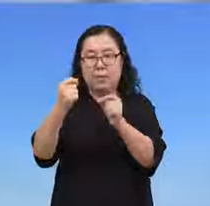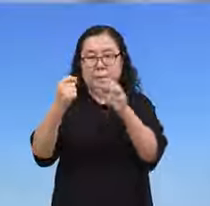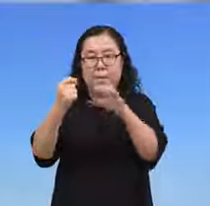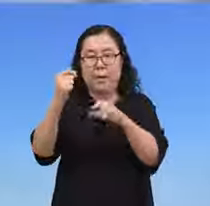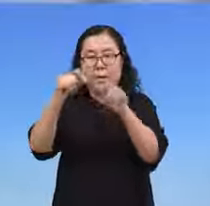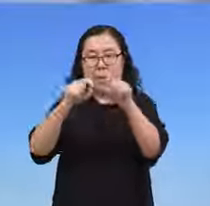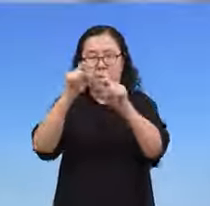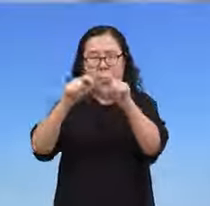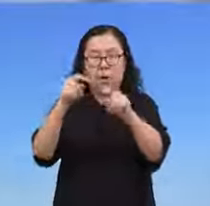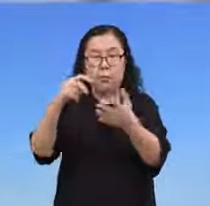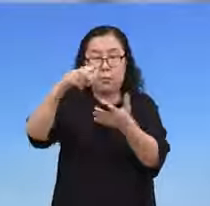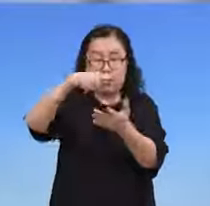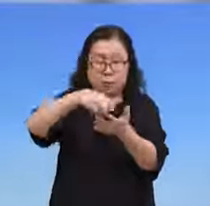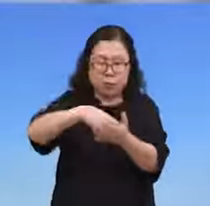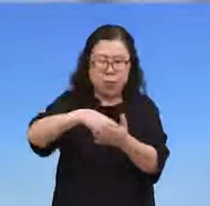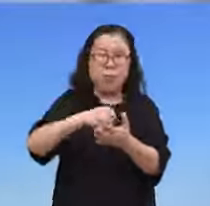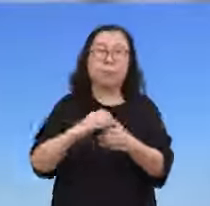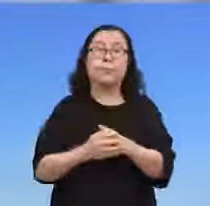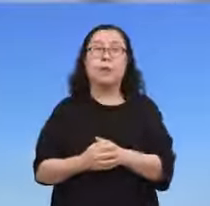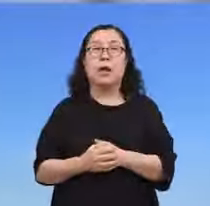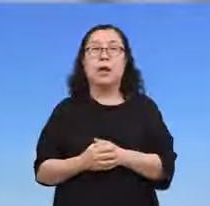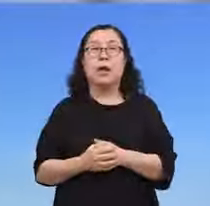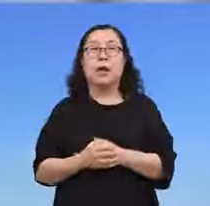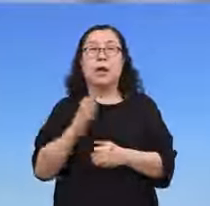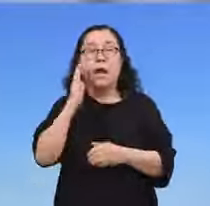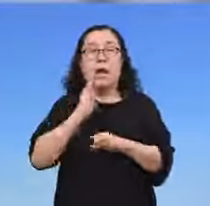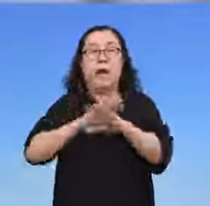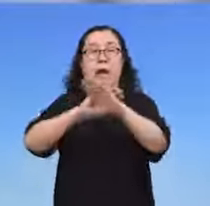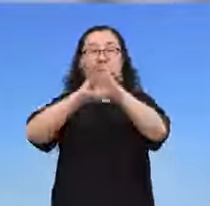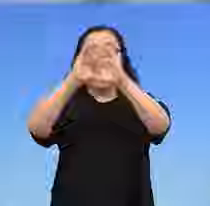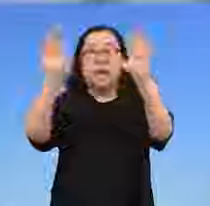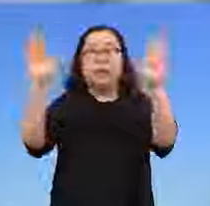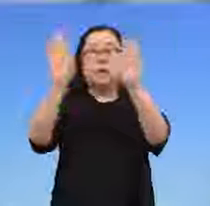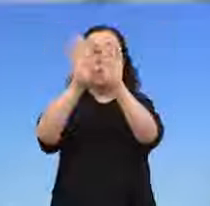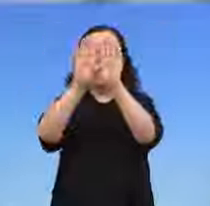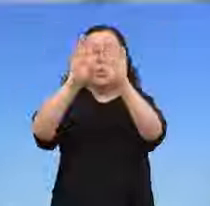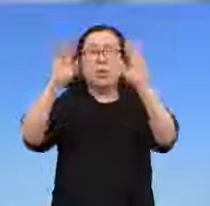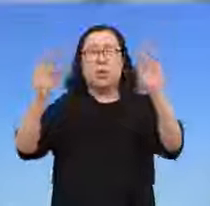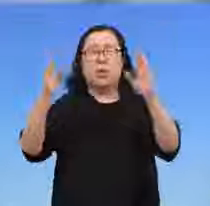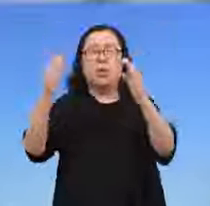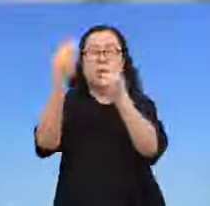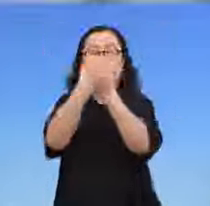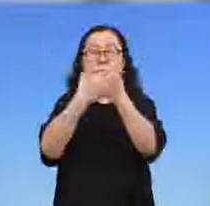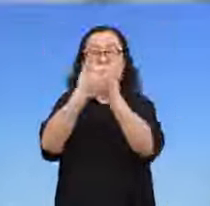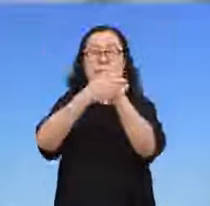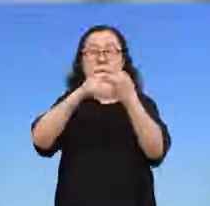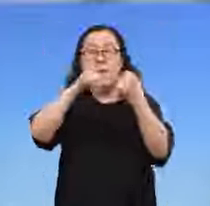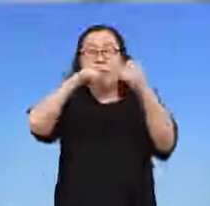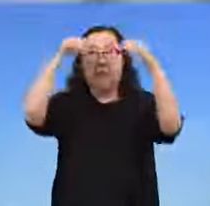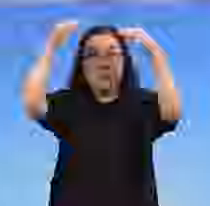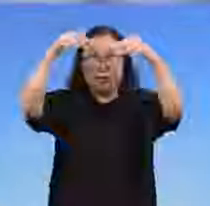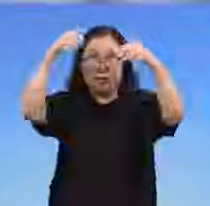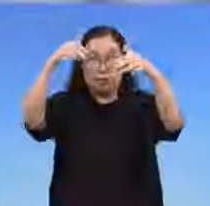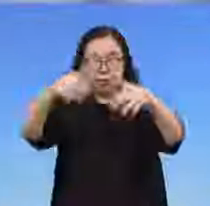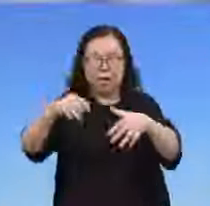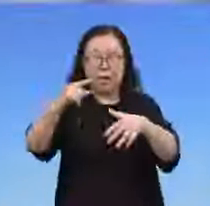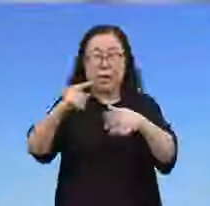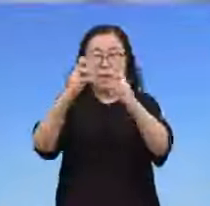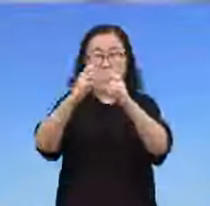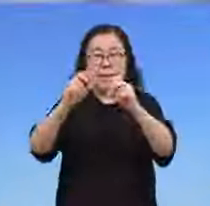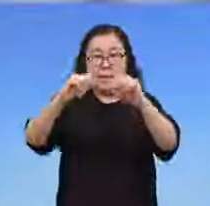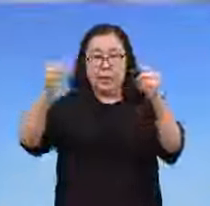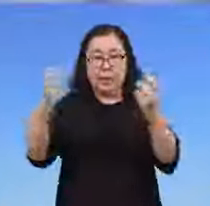나와 무릎 꿇고. 후렴에 보니까 하늘 문이 열리고 은혜의 빗줄기 이 땅 가득